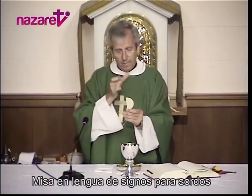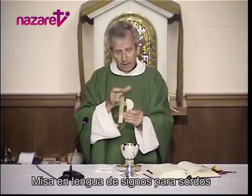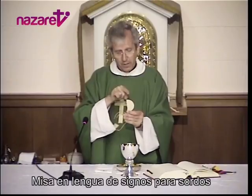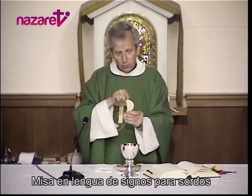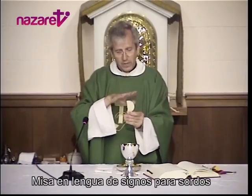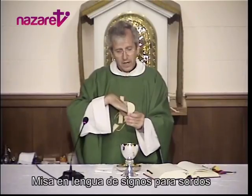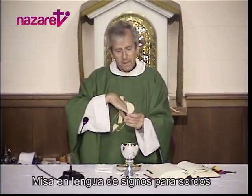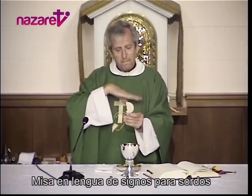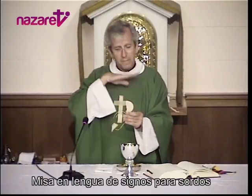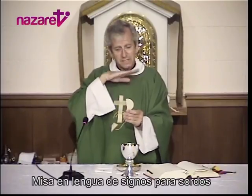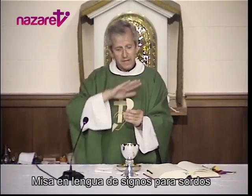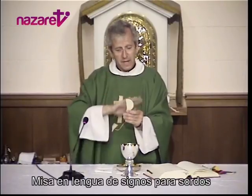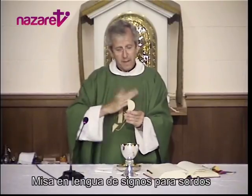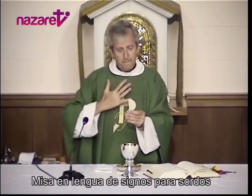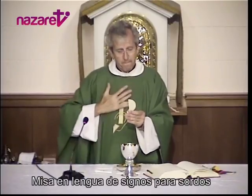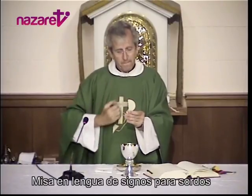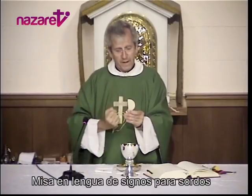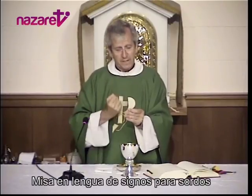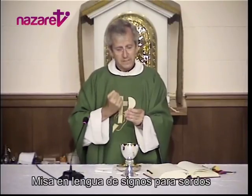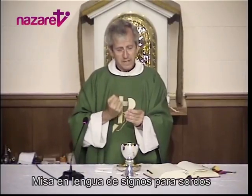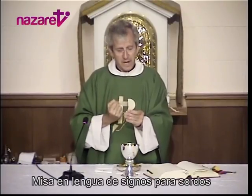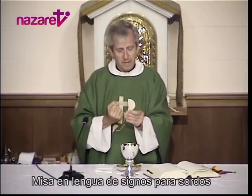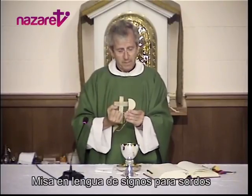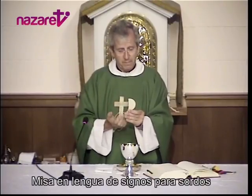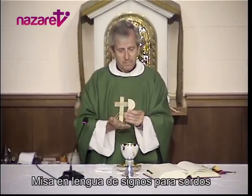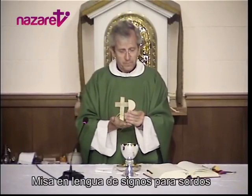palabra tuya bastará para sanarme.